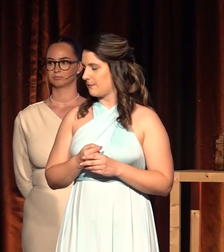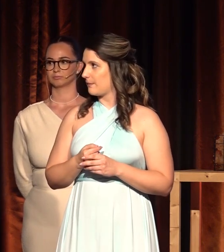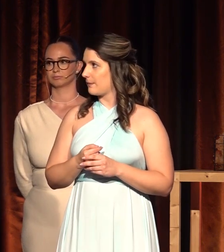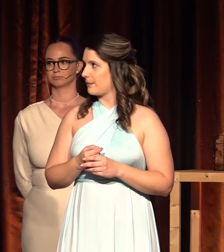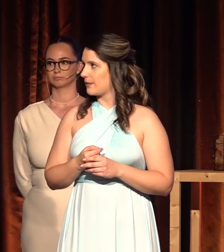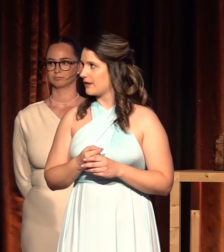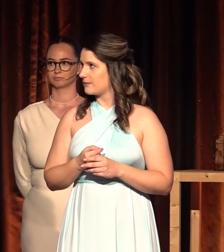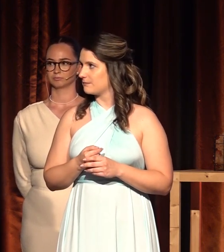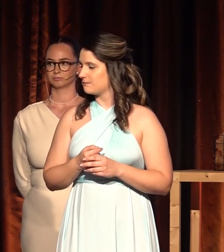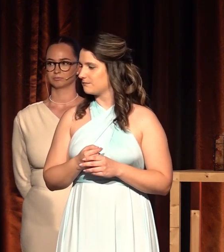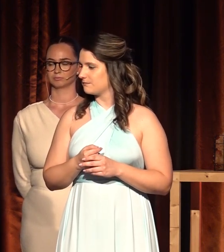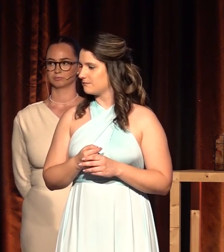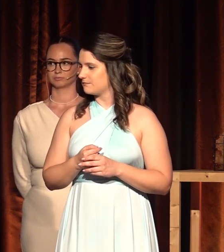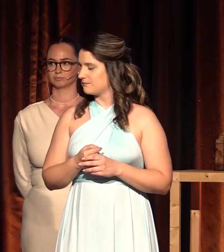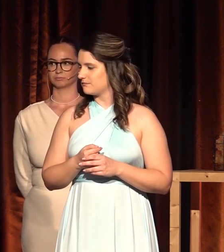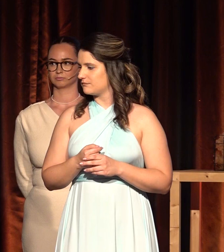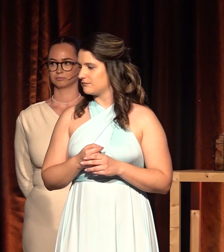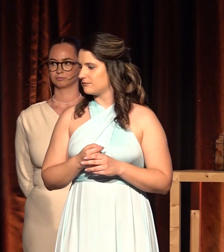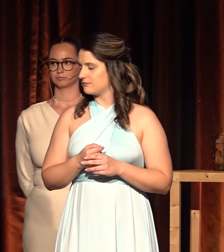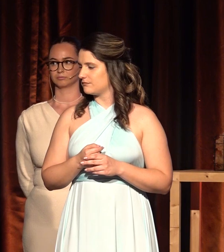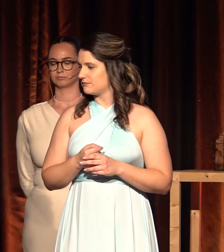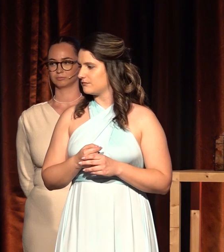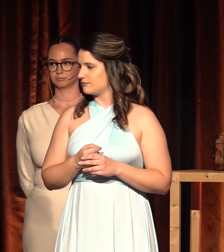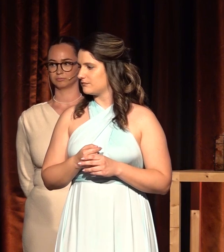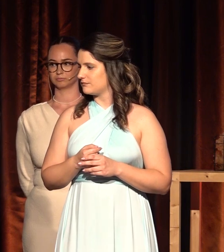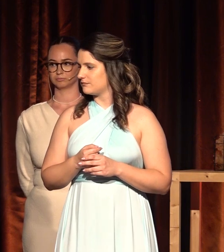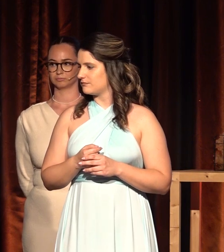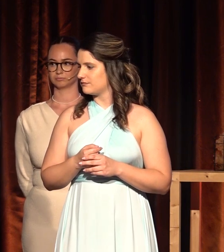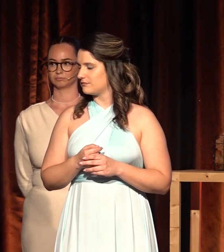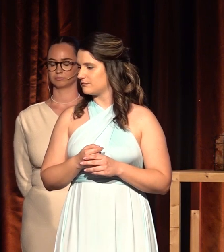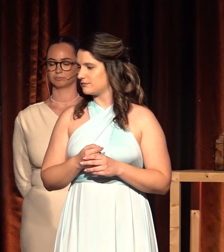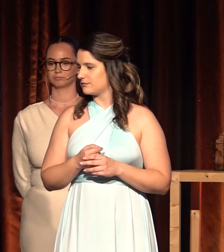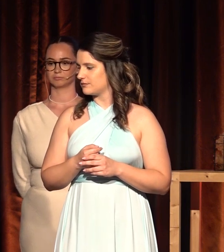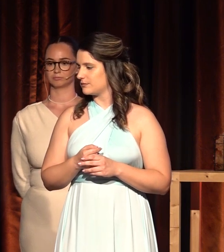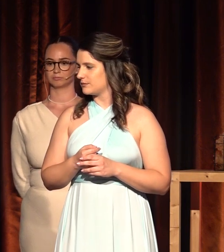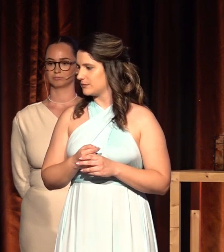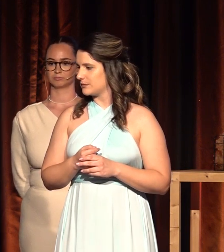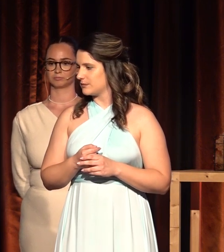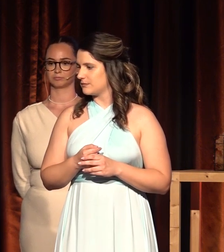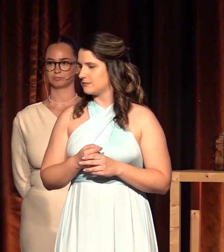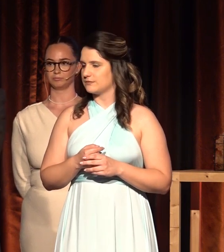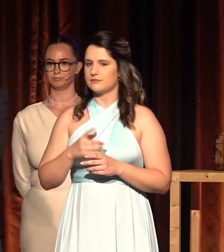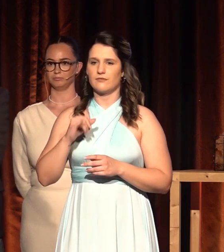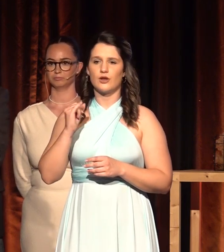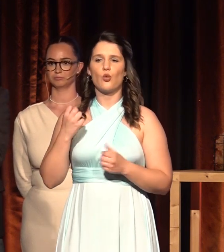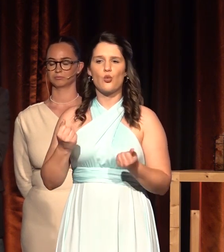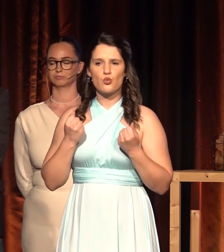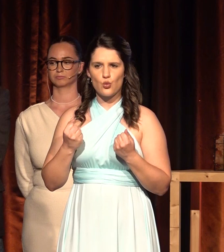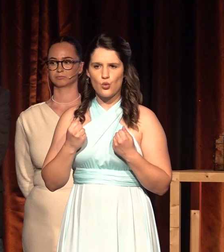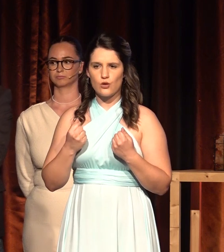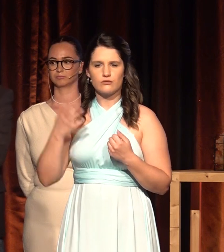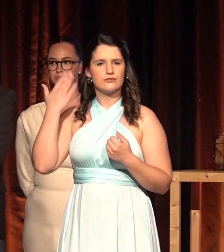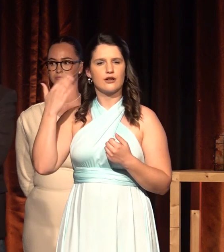acompanyen tres ingredients, són els tres ingredients que jo considero que són part de l'èxit, no? Un és l'orgull